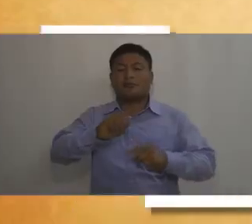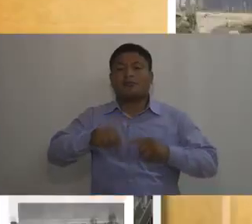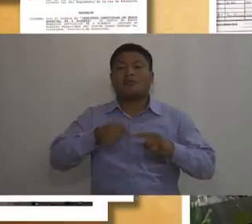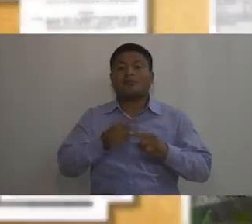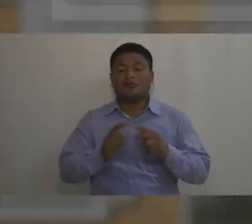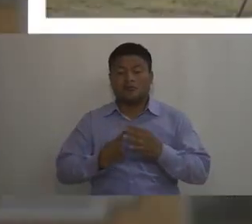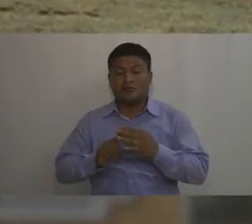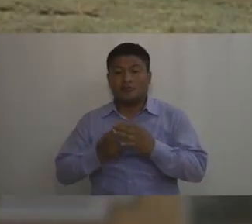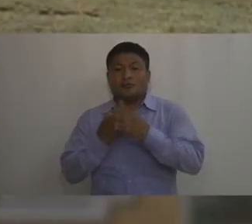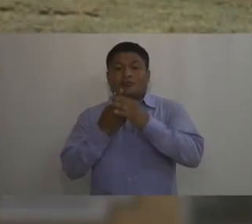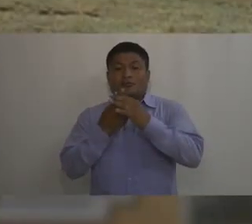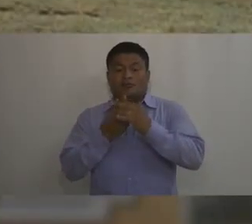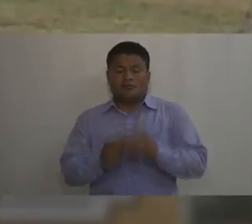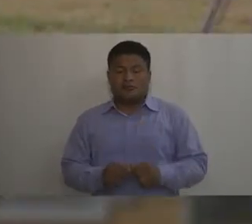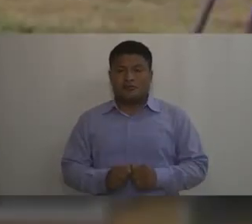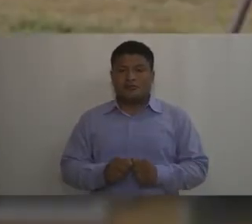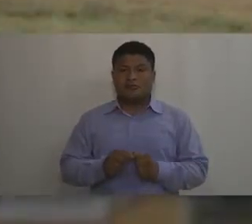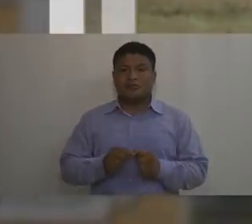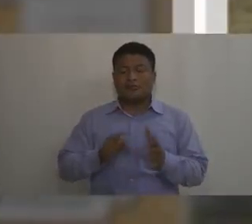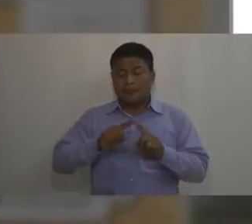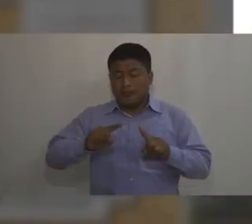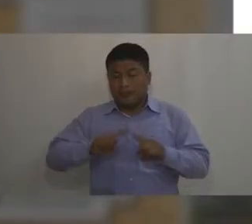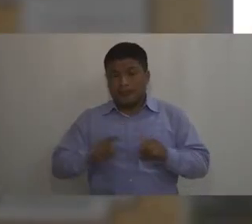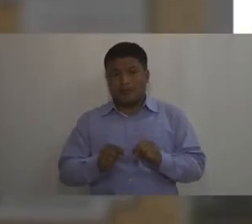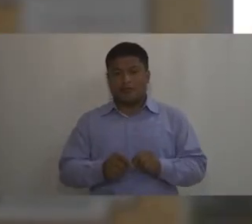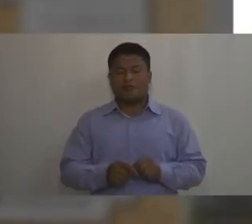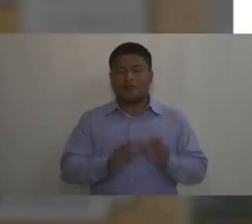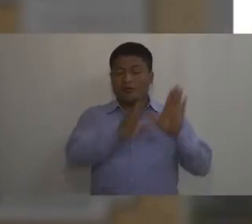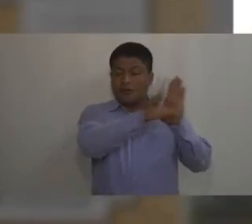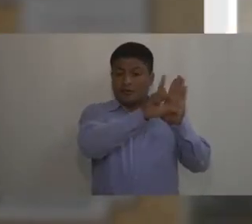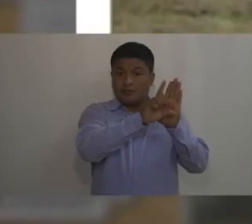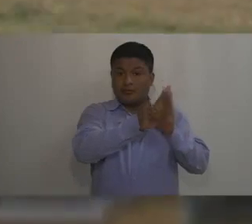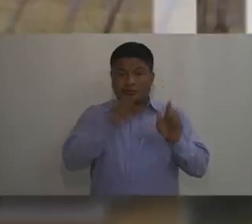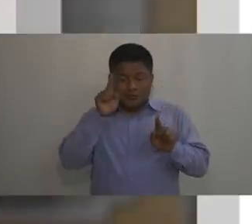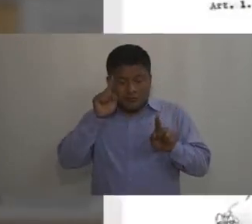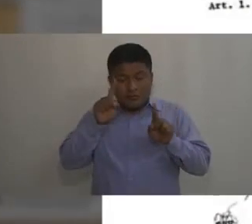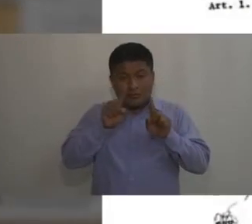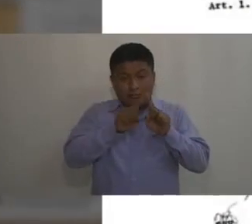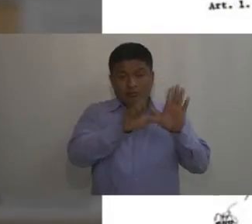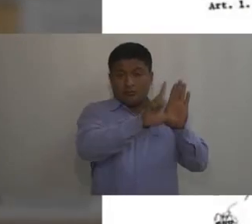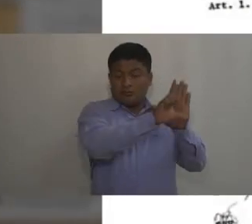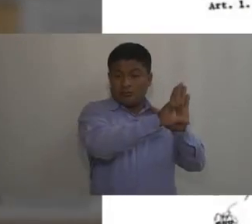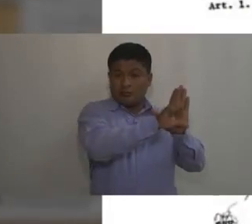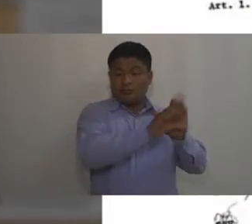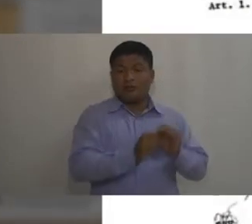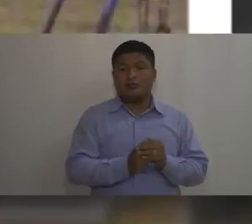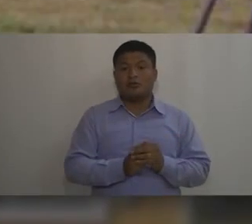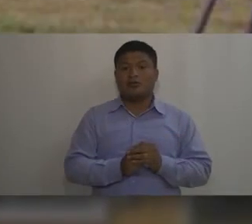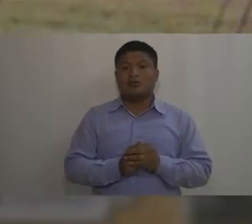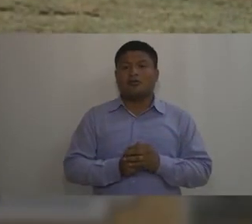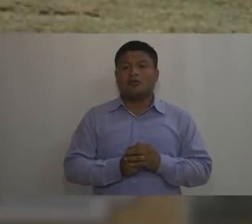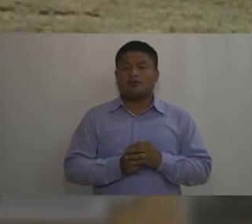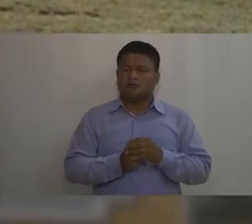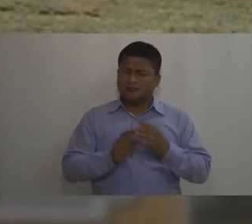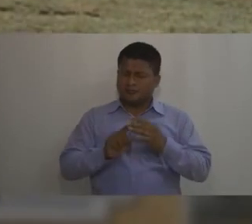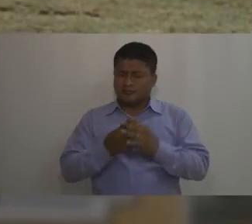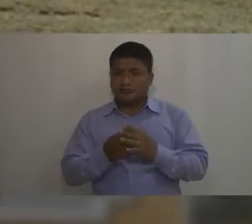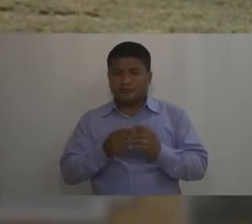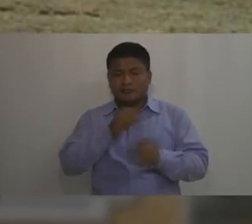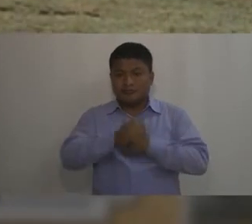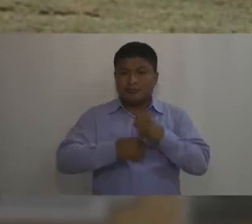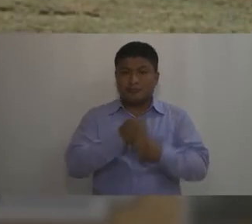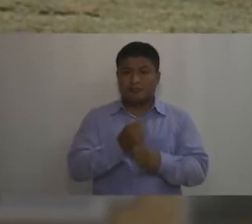Es ahí cuando empezó a funcionar, aunque legalmente está constituida o hay el acuerdo de creación,